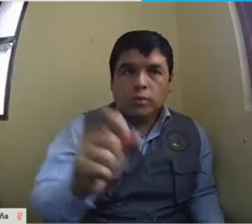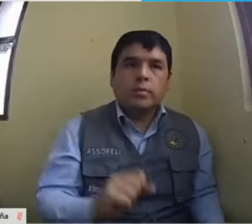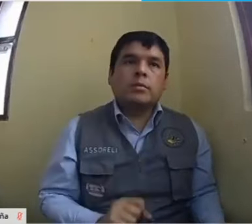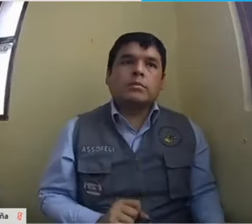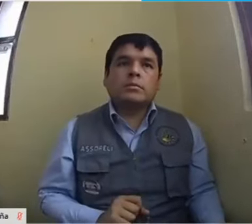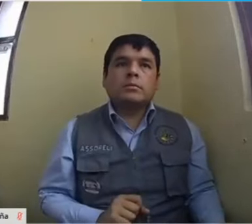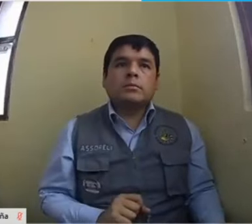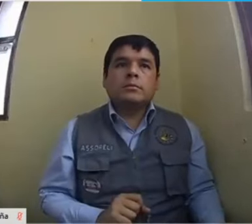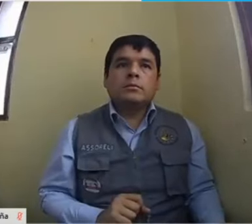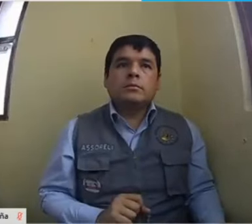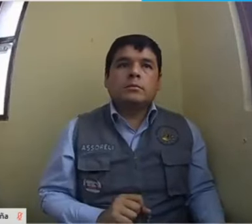Tú,